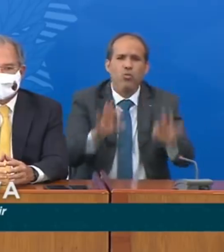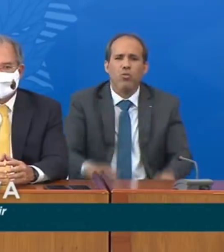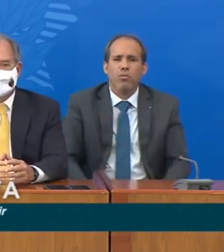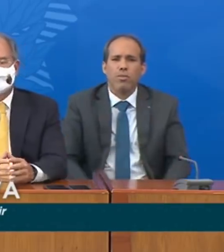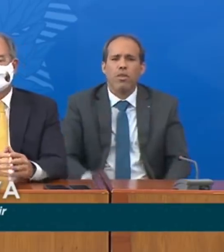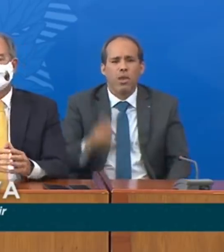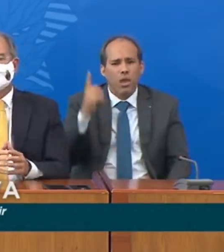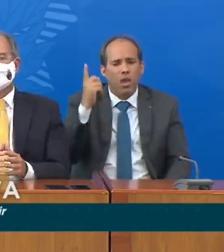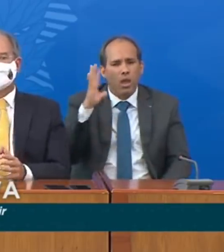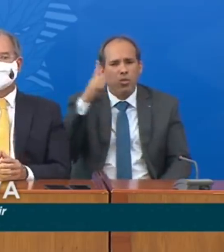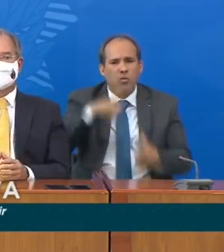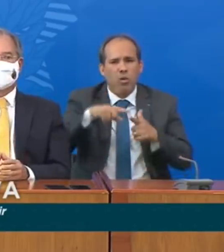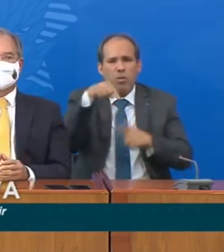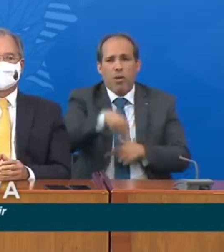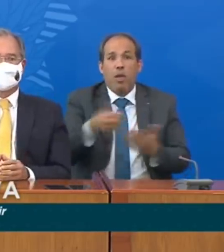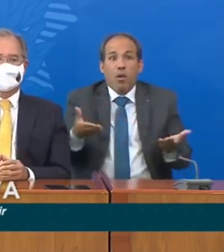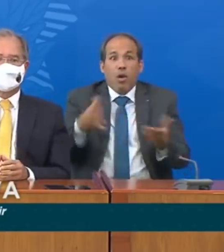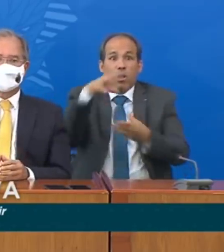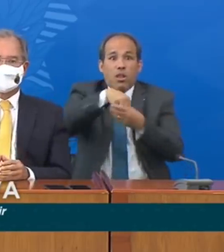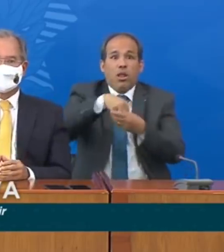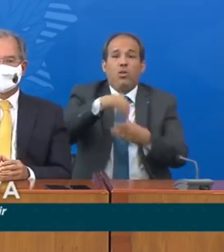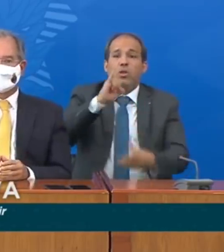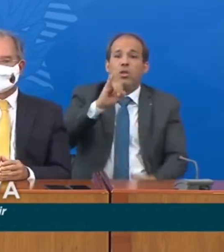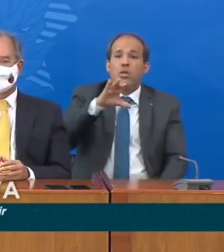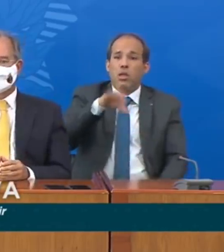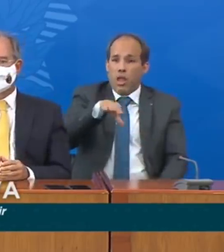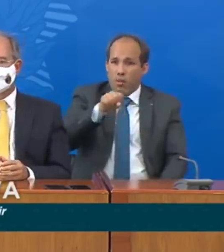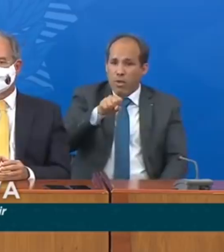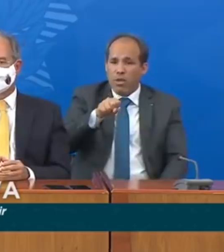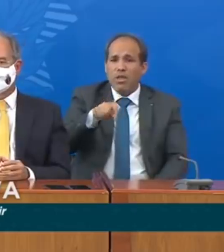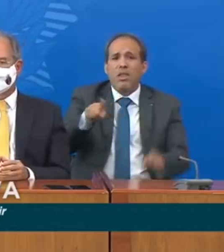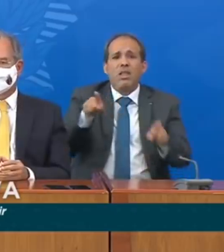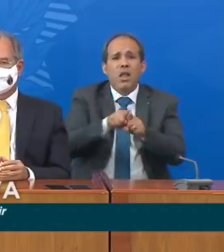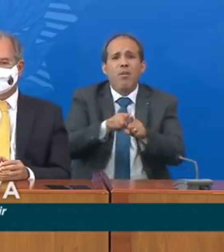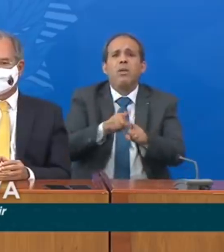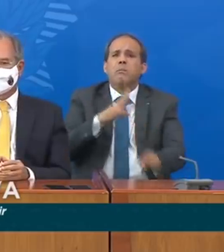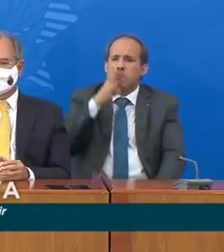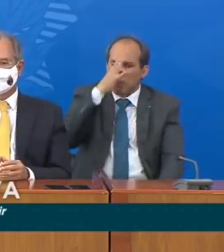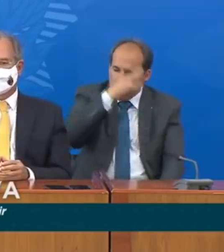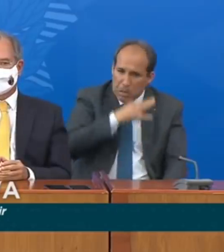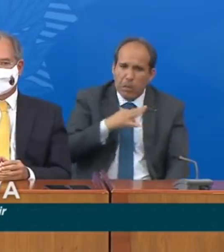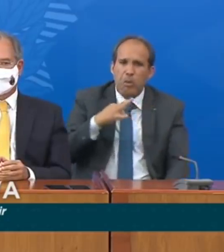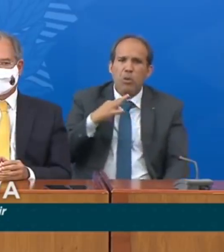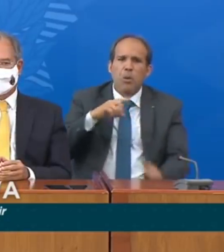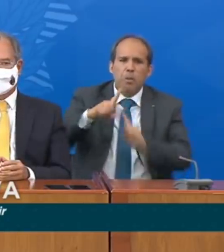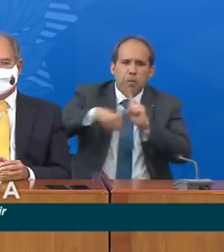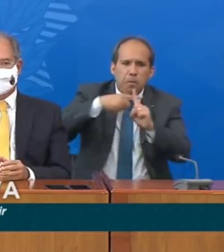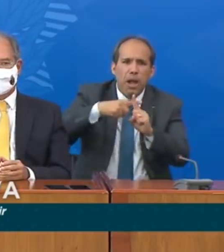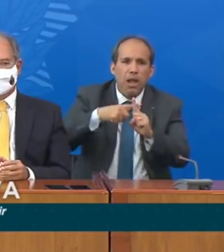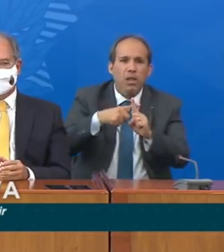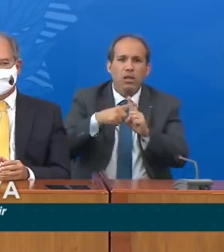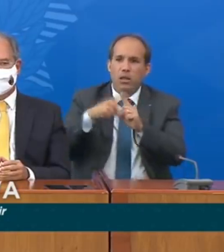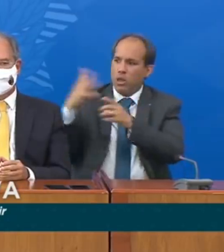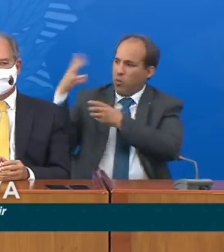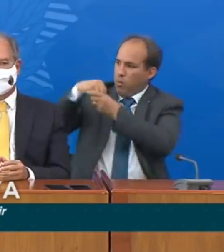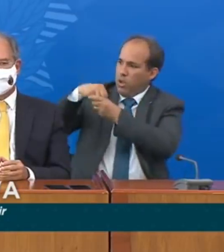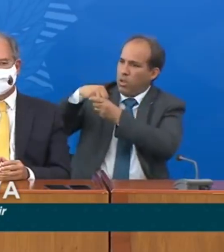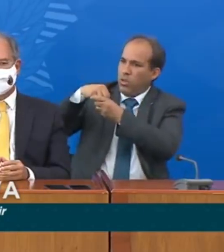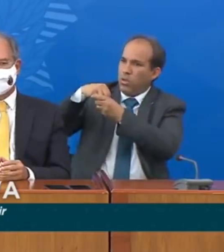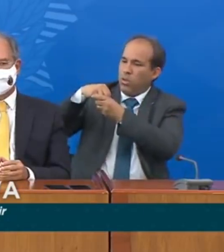aqui, hoje em dia o ICMS incide também em cima do valor do PIS/COFINS, uma